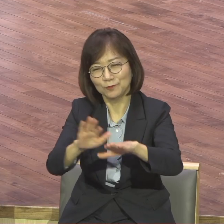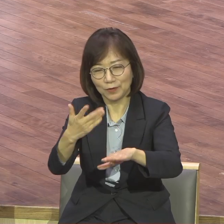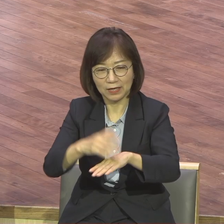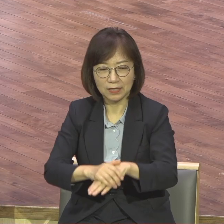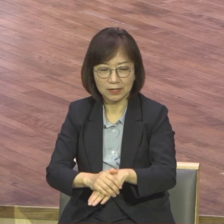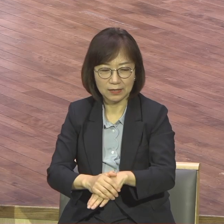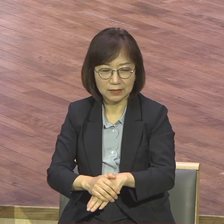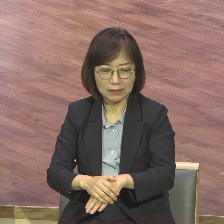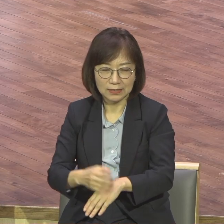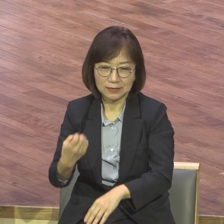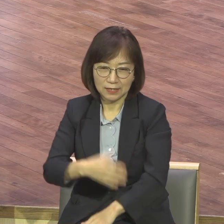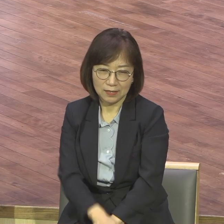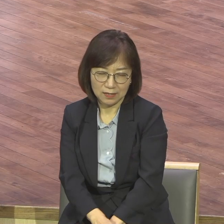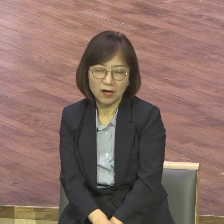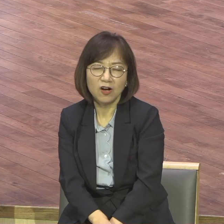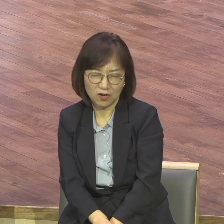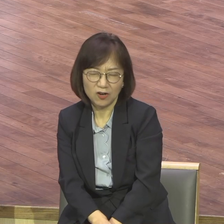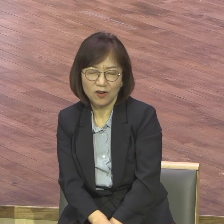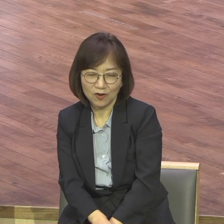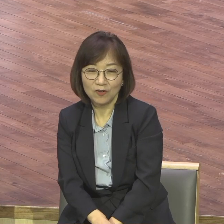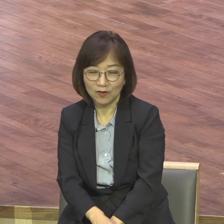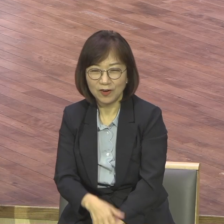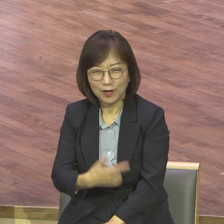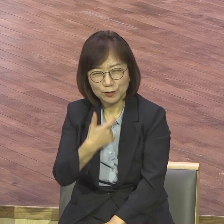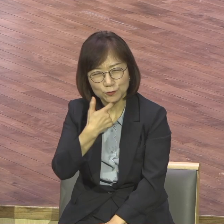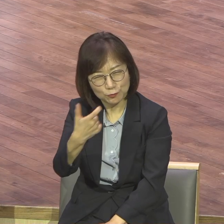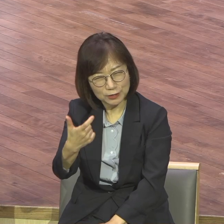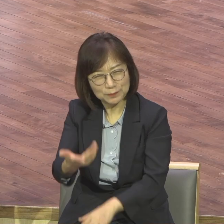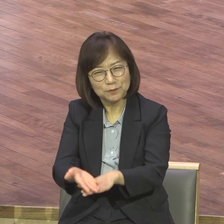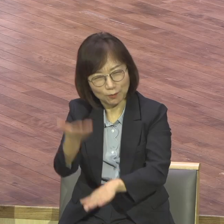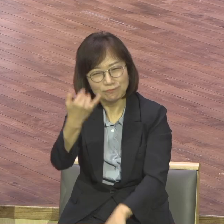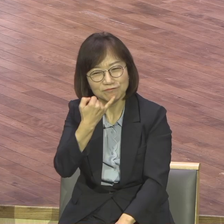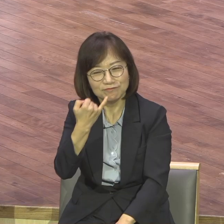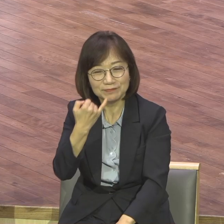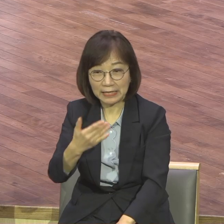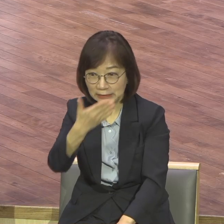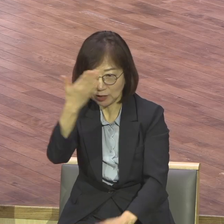들어주는 것도 한 60 넘어야 가능하겠지만은